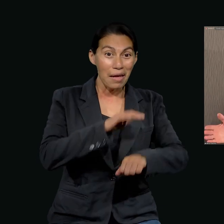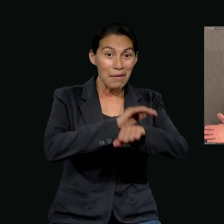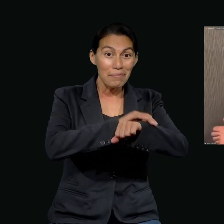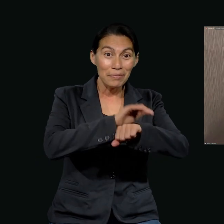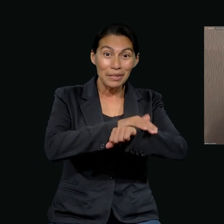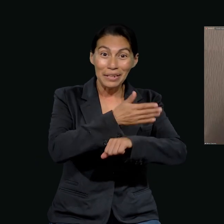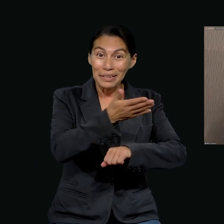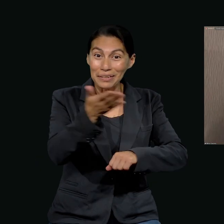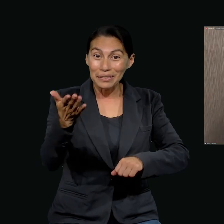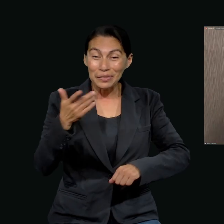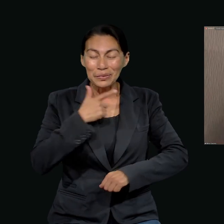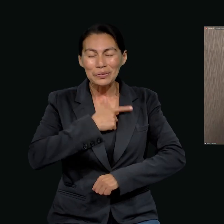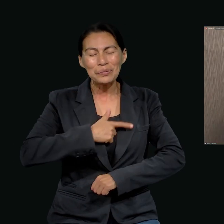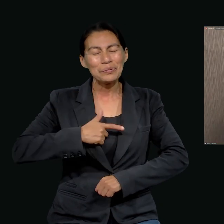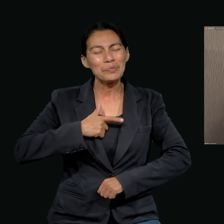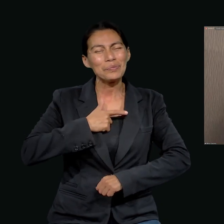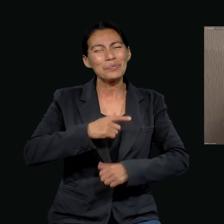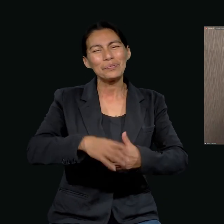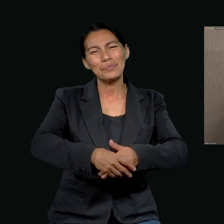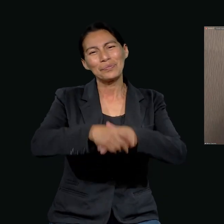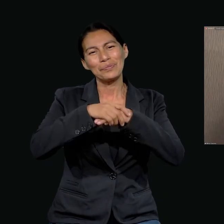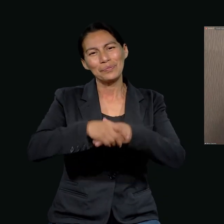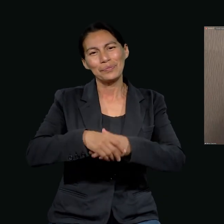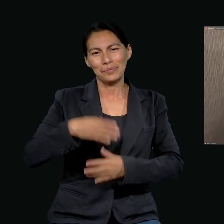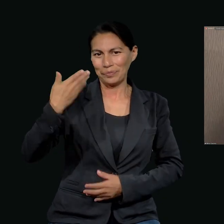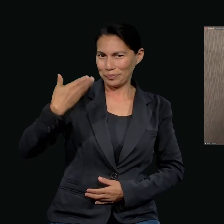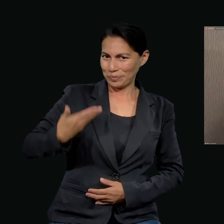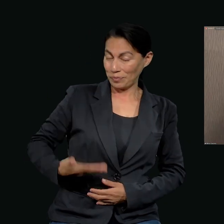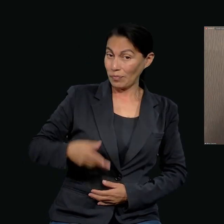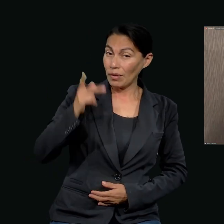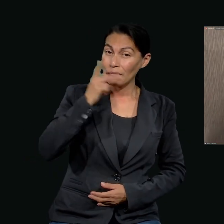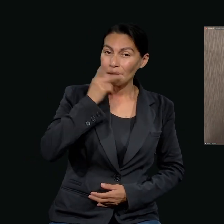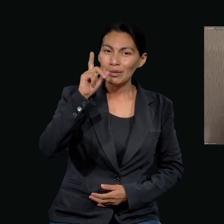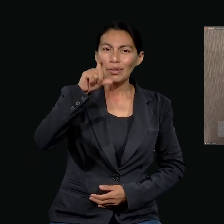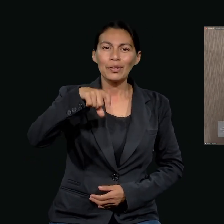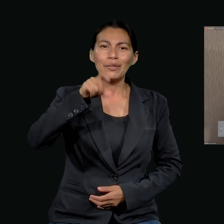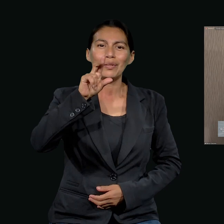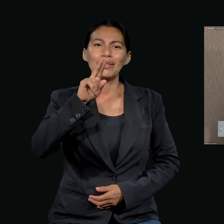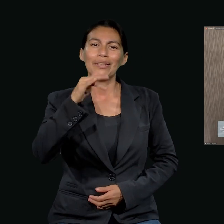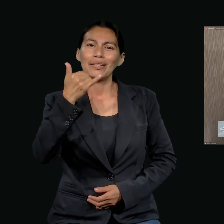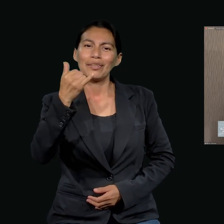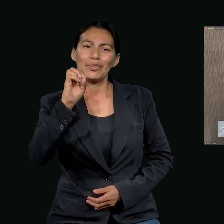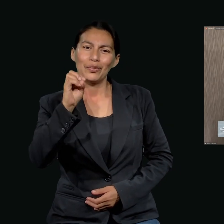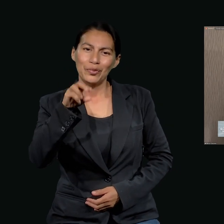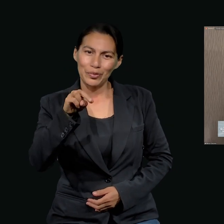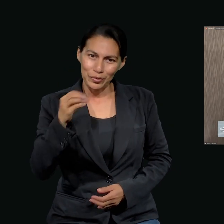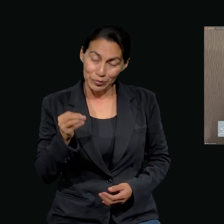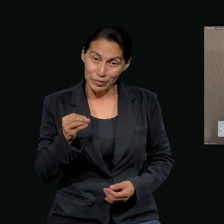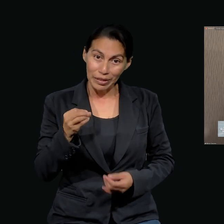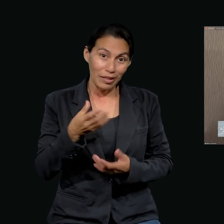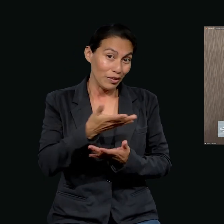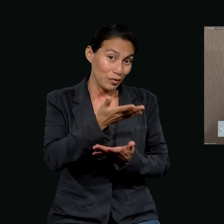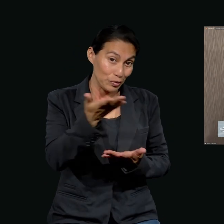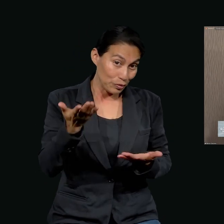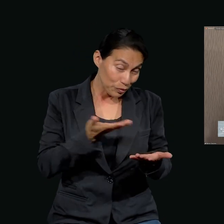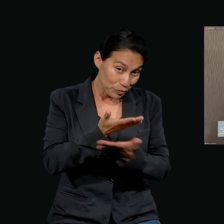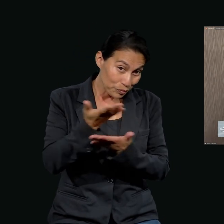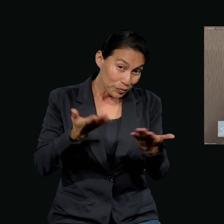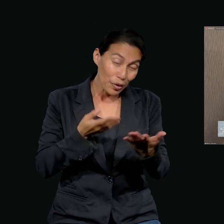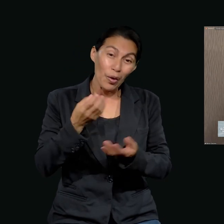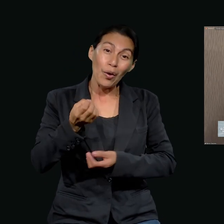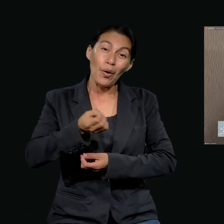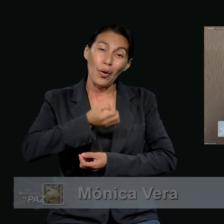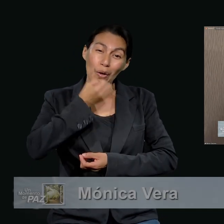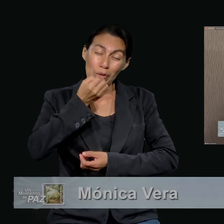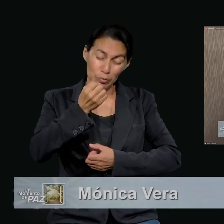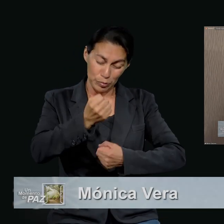¿Qué tal, queridos amigos? Qué gusto saludarles esta noche con ustedes, el pastor Quillono, desde luego, para platicar